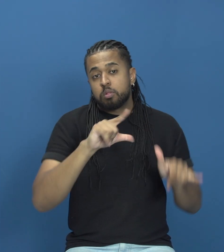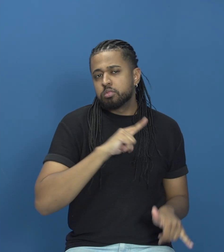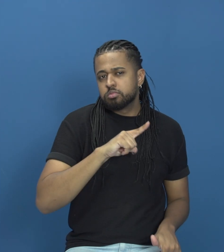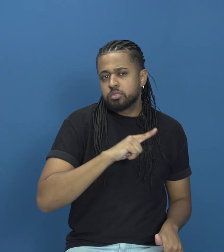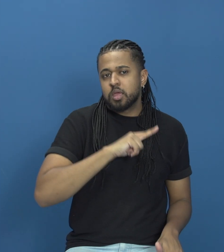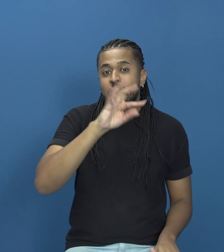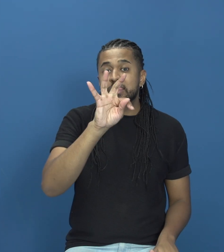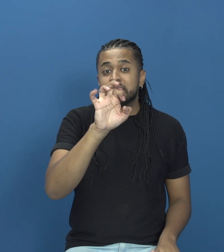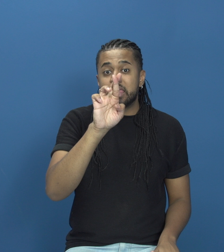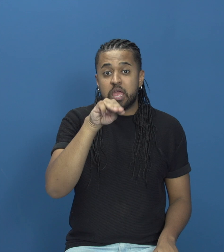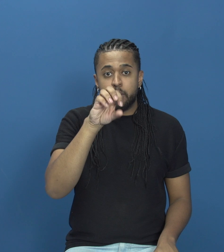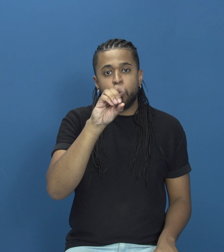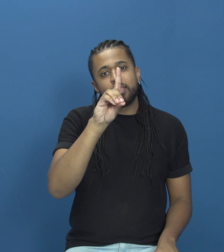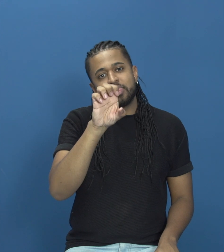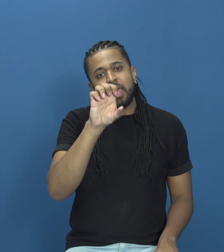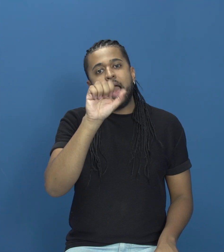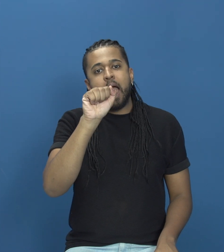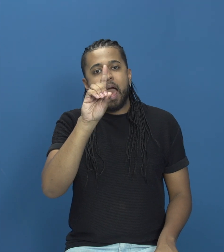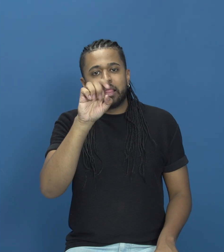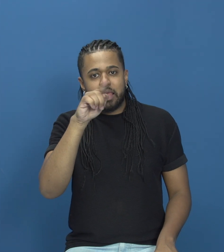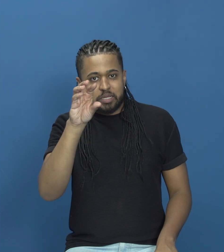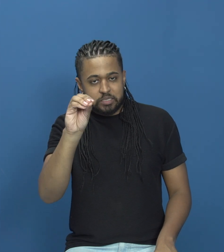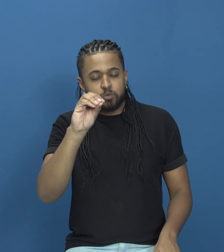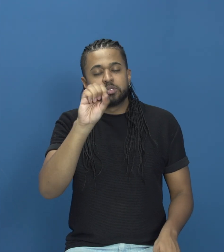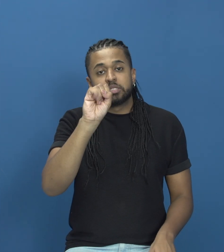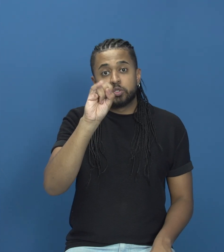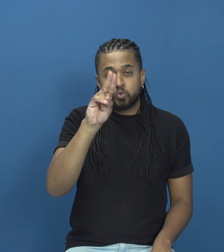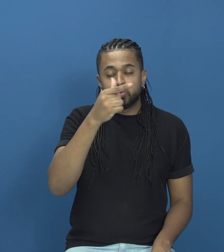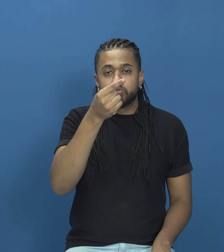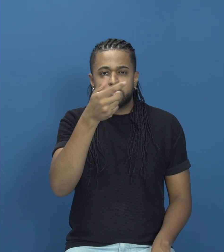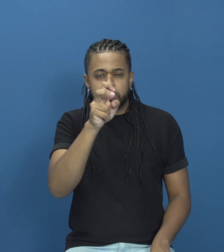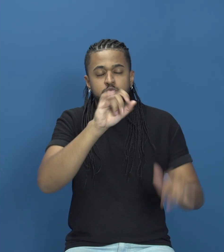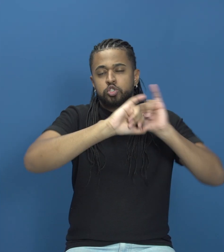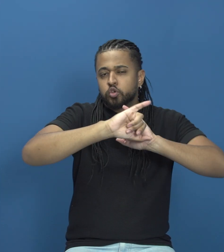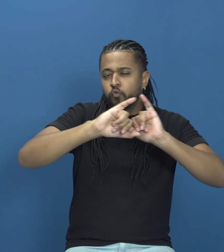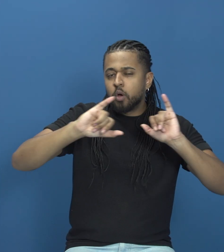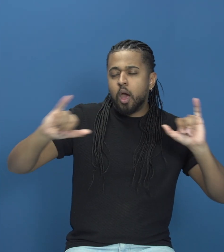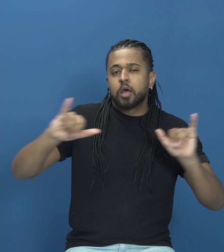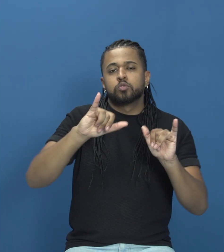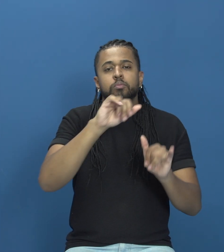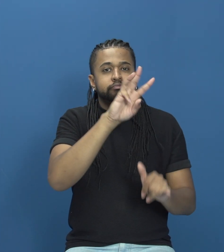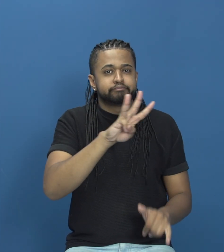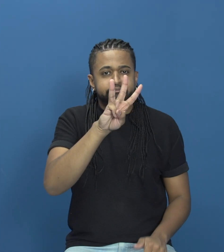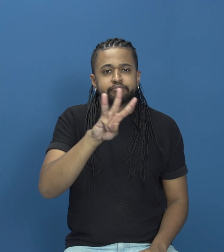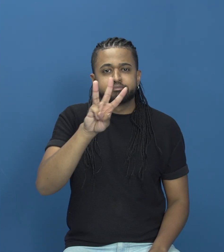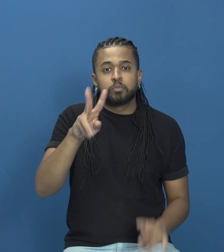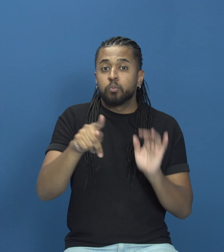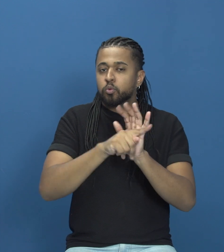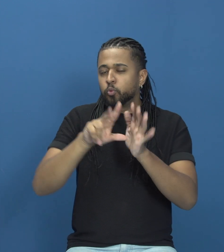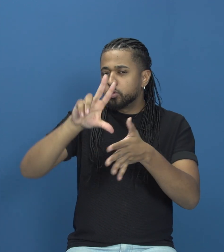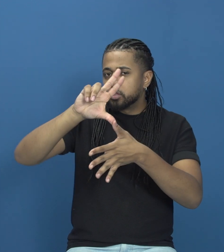constantes no termos de adesão da UNILA ao SISU 2025, divulgado no sítio eletrônico da